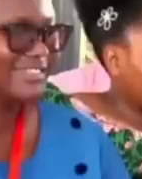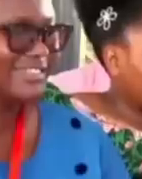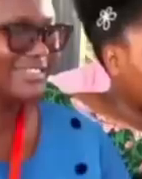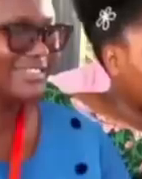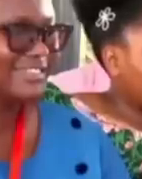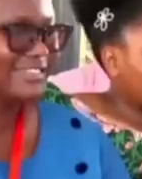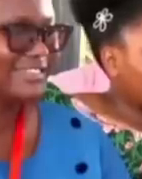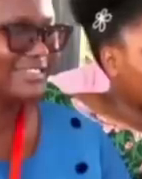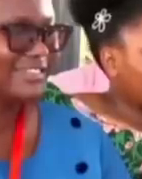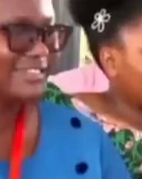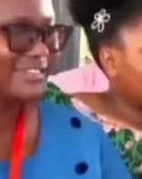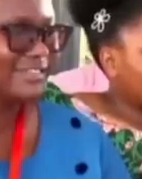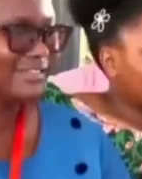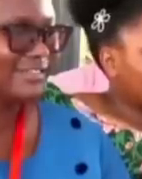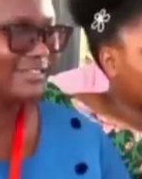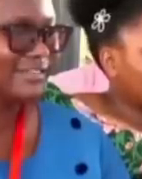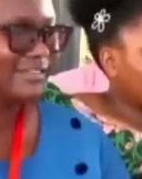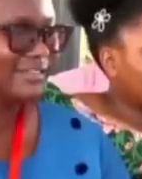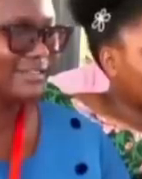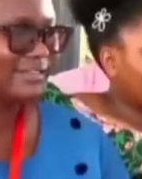kanashuka ili uanze kuwaza kiu.